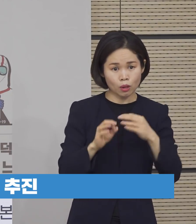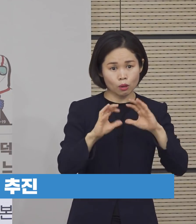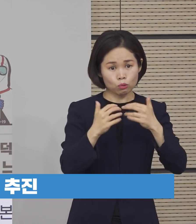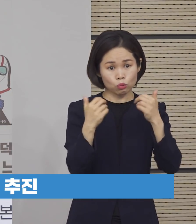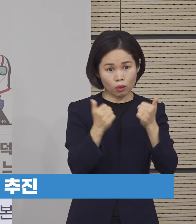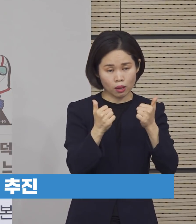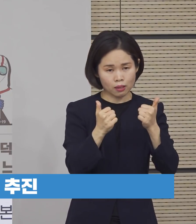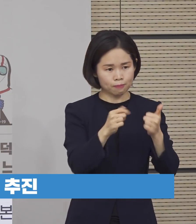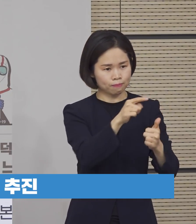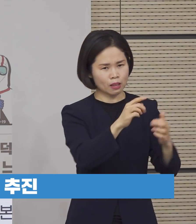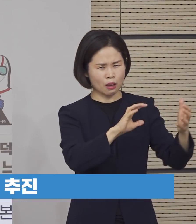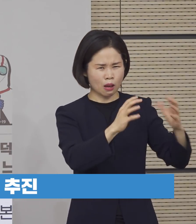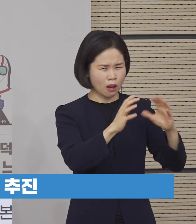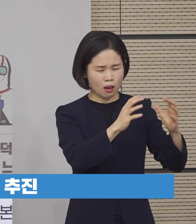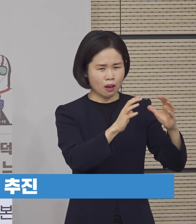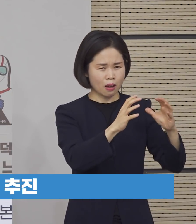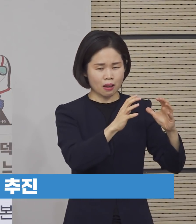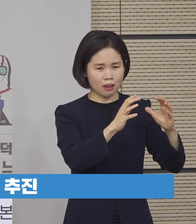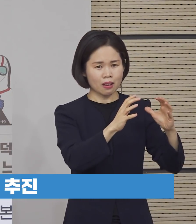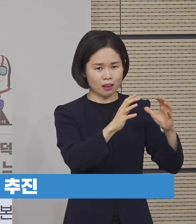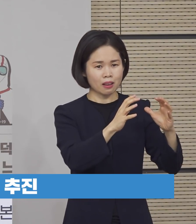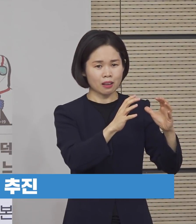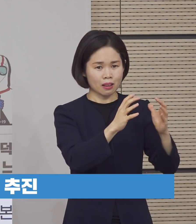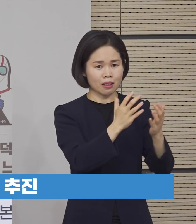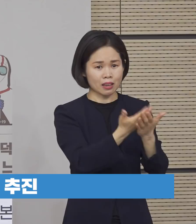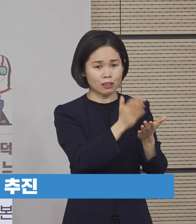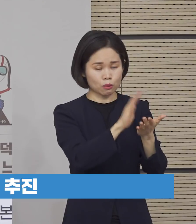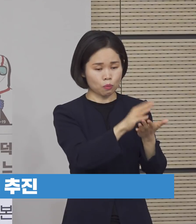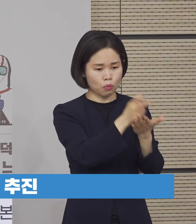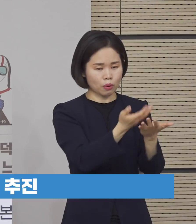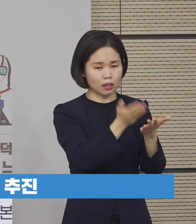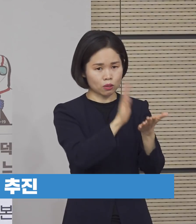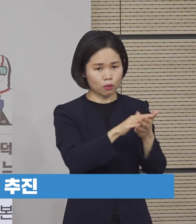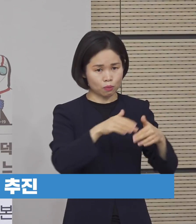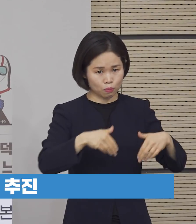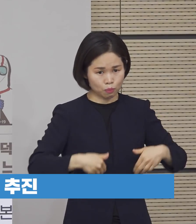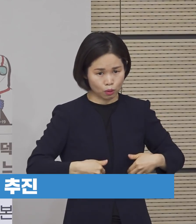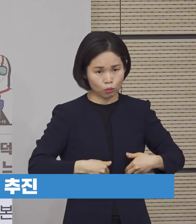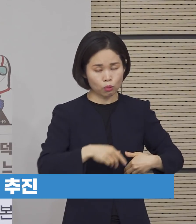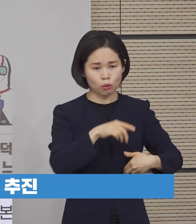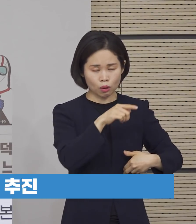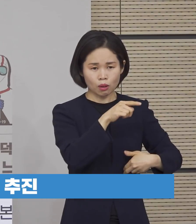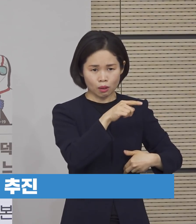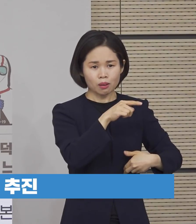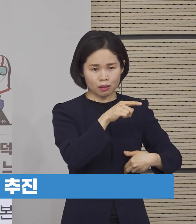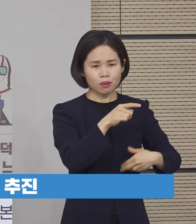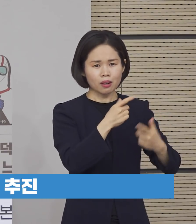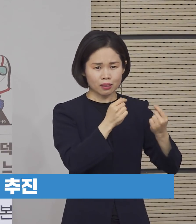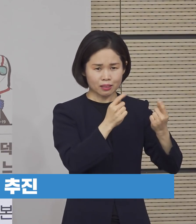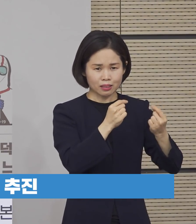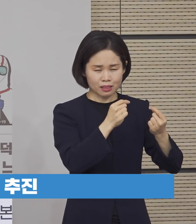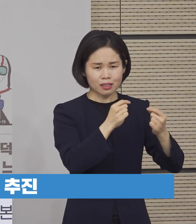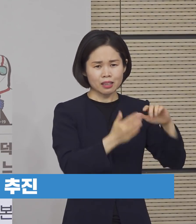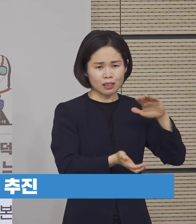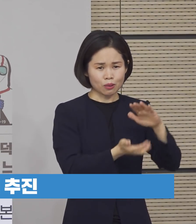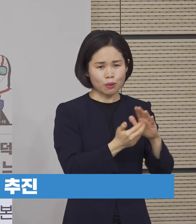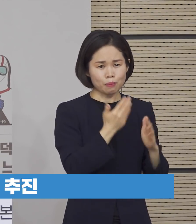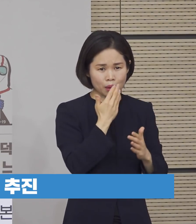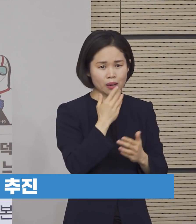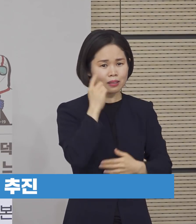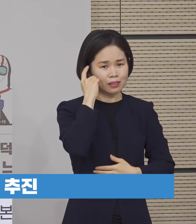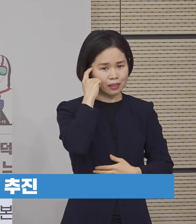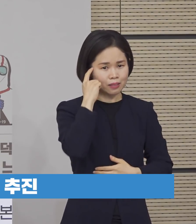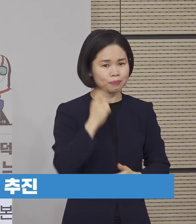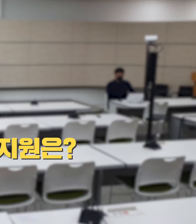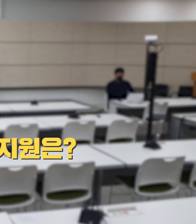논의가 진행된다면 국회에서도 충분한 논의를 통해서 이루어져야 되고 또 이루어질 것으로